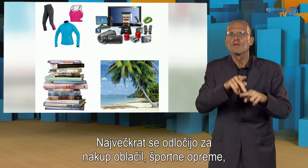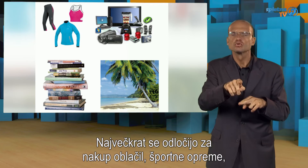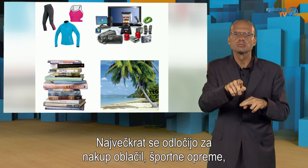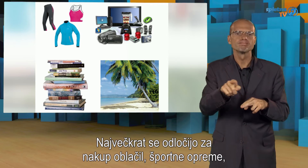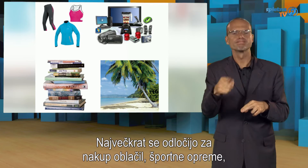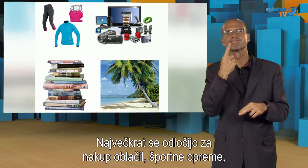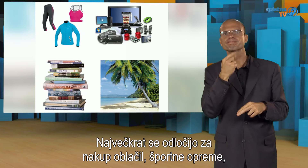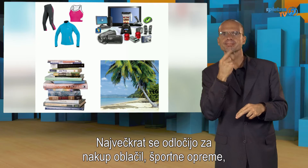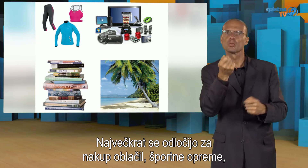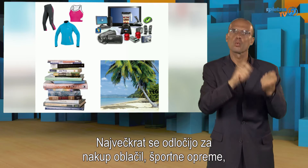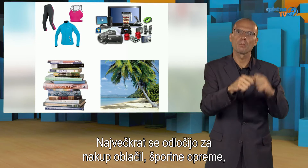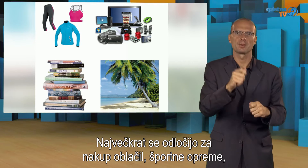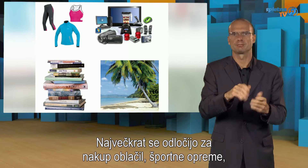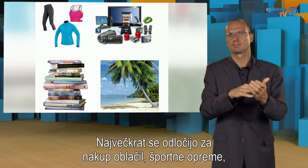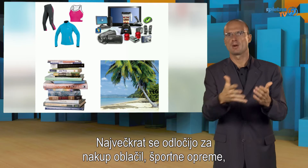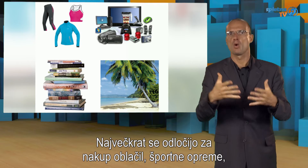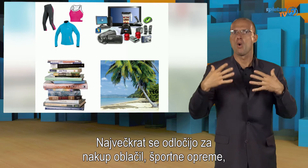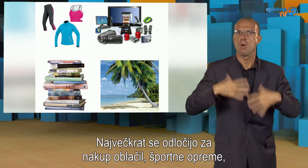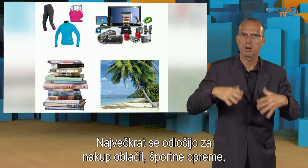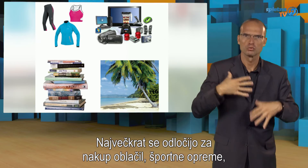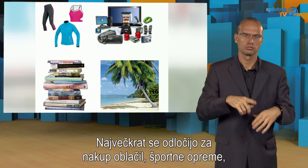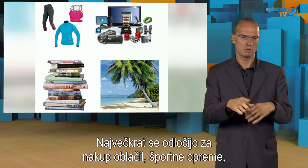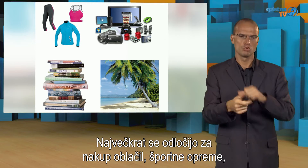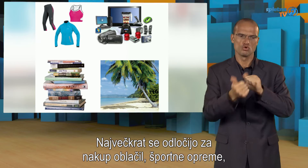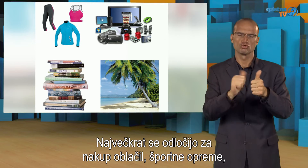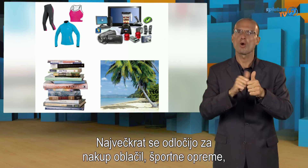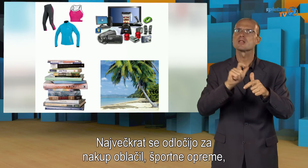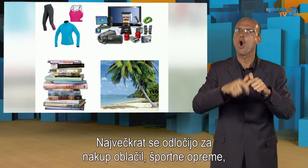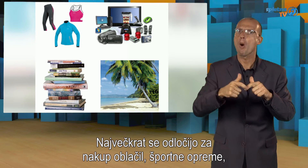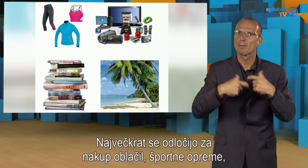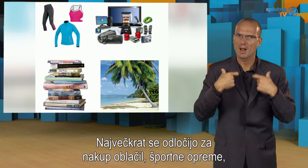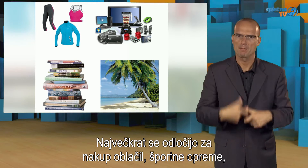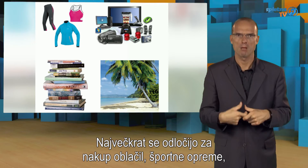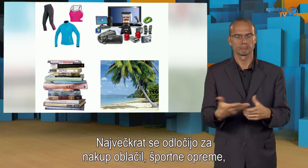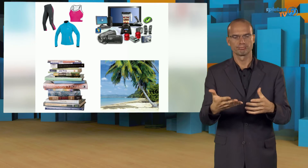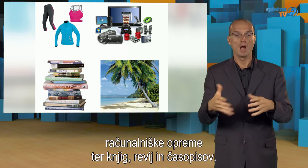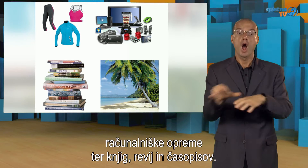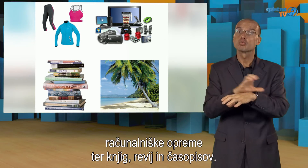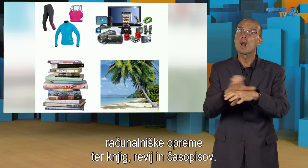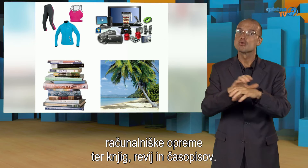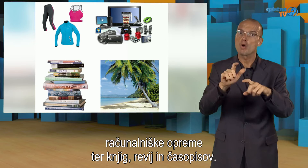Največkrat se odločijo za nakup oblačil, športne opreme, računalniške opreme ter knjig, revij in